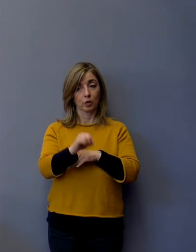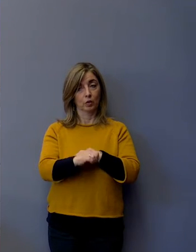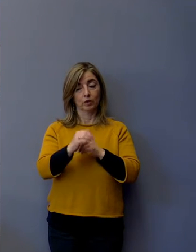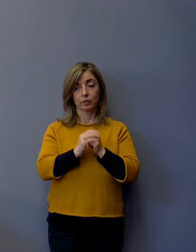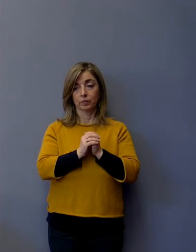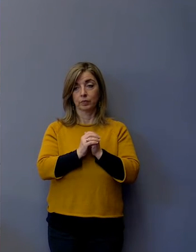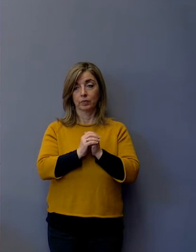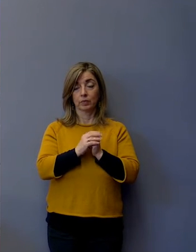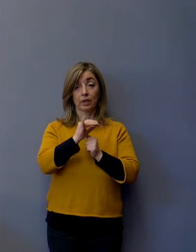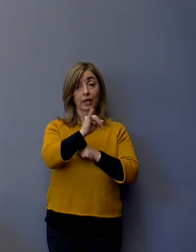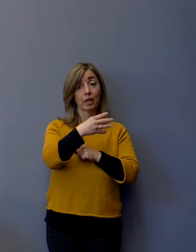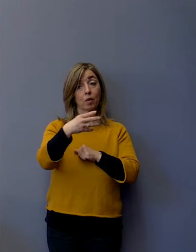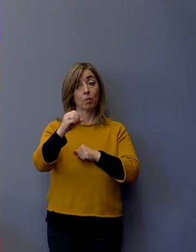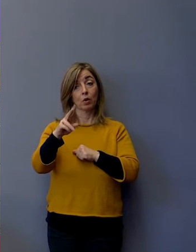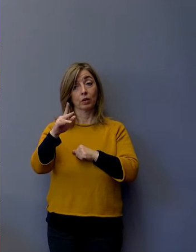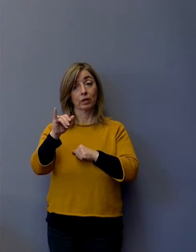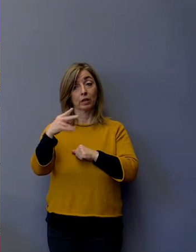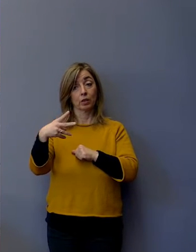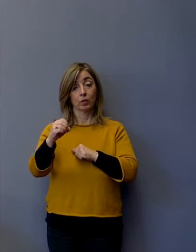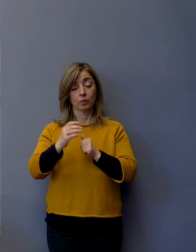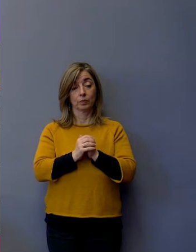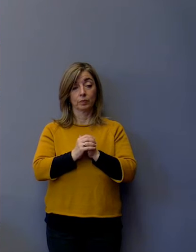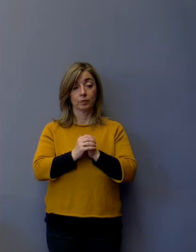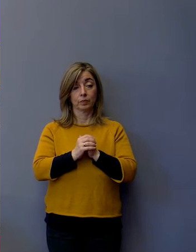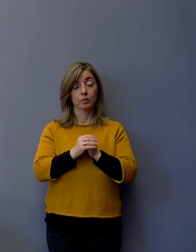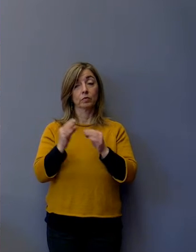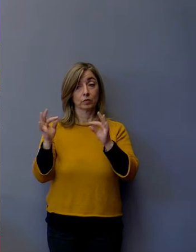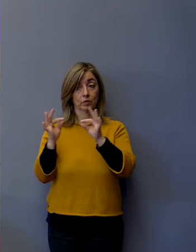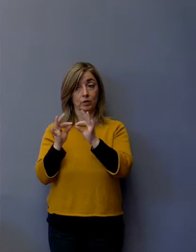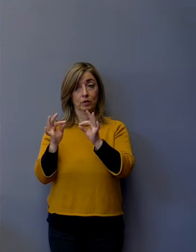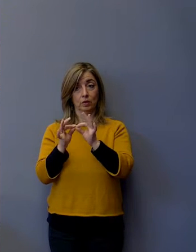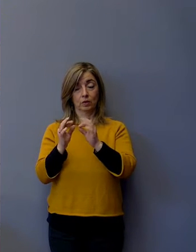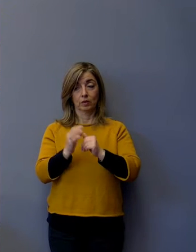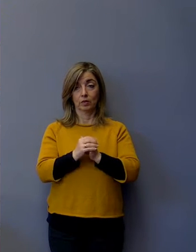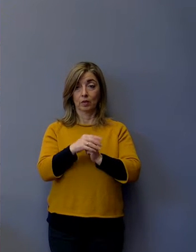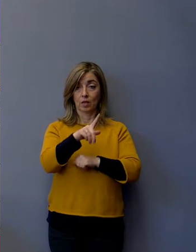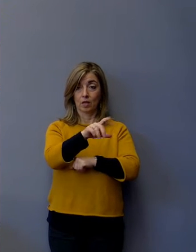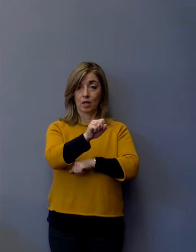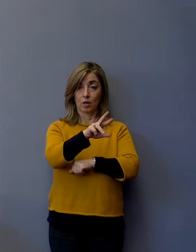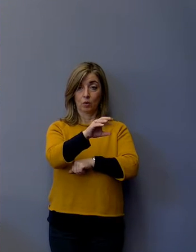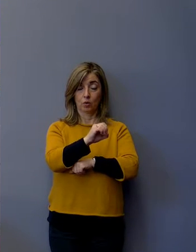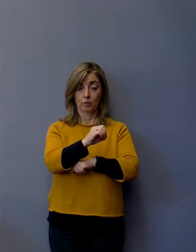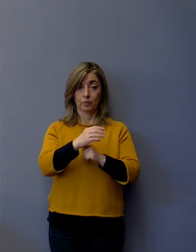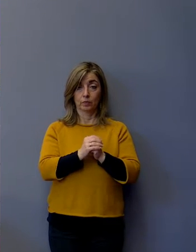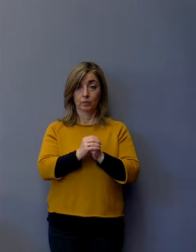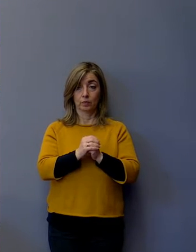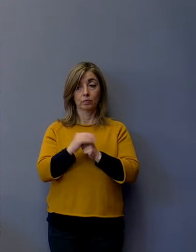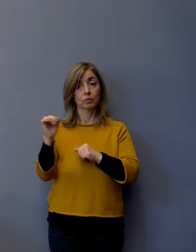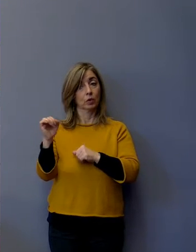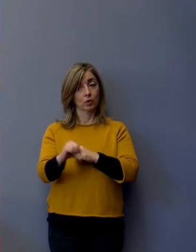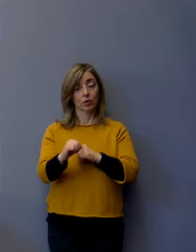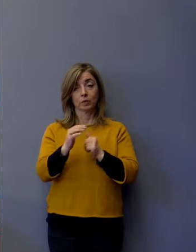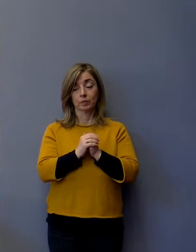consigliere immordino favorevole consigliera lauro contraria